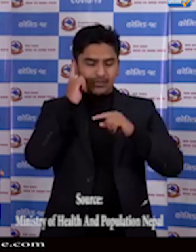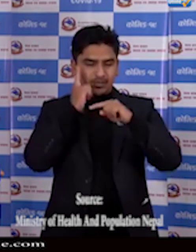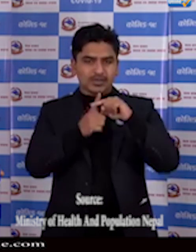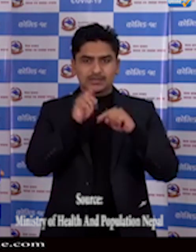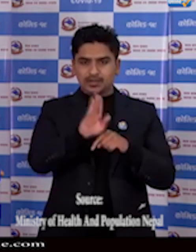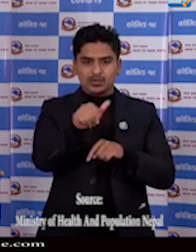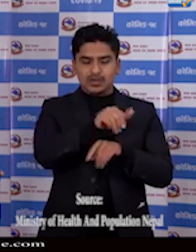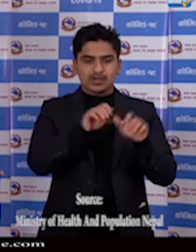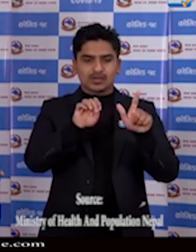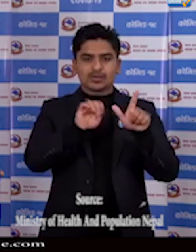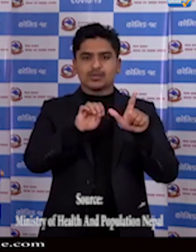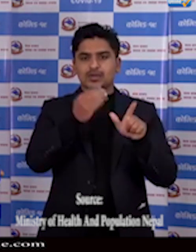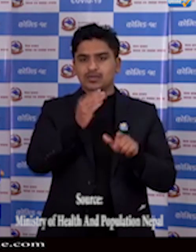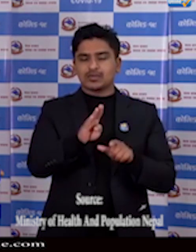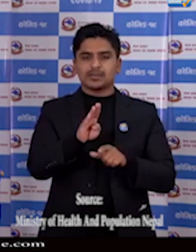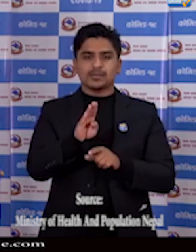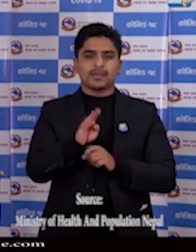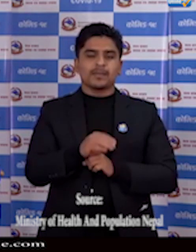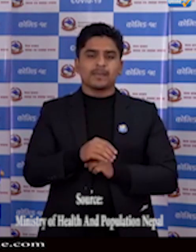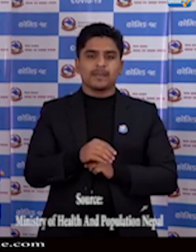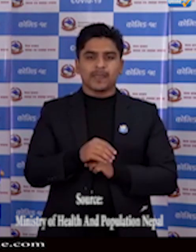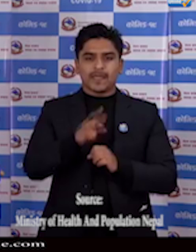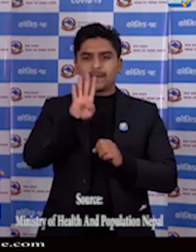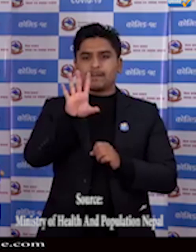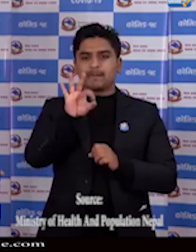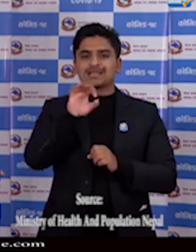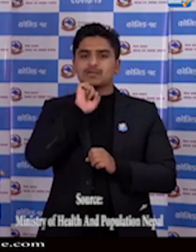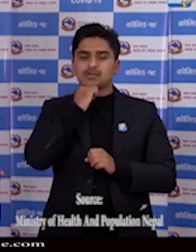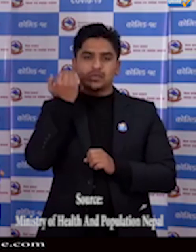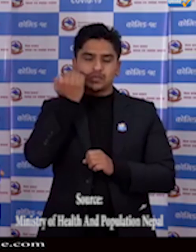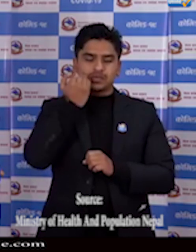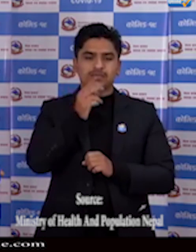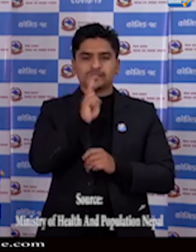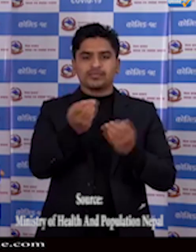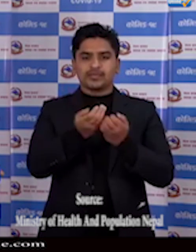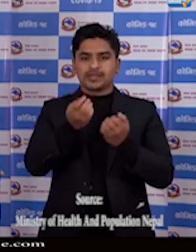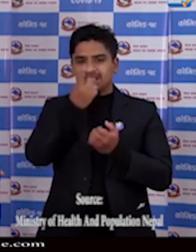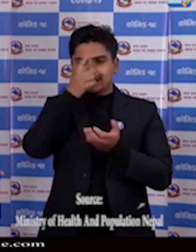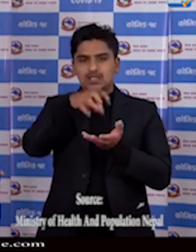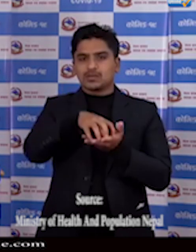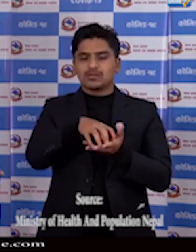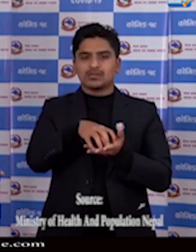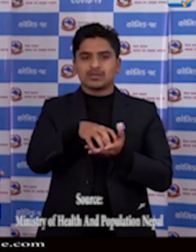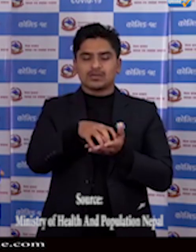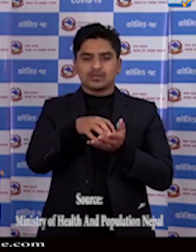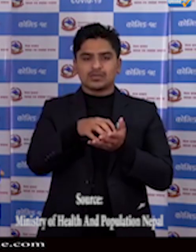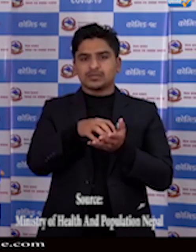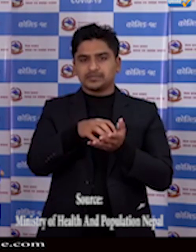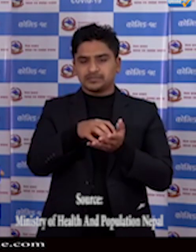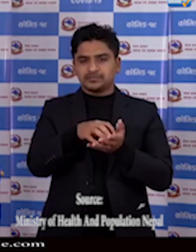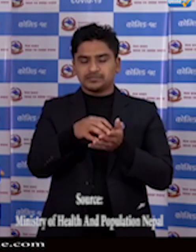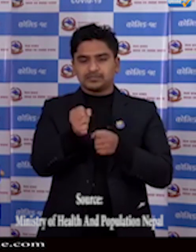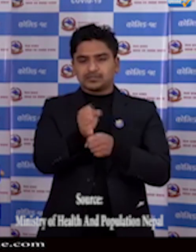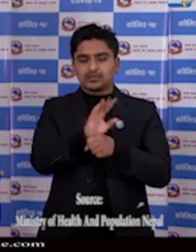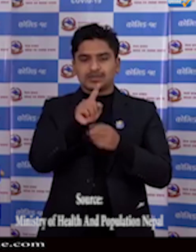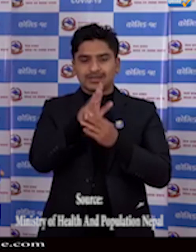पोजिटिभ आएको छ। उहाँ सप्तरीका हुनुहुन्छ, बोडे बसाईका 50 वर्षीय पुरुष। त्यसै गरी भरतपुर अस्पताल COVID-19 प्रयोगशाला